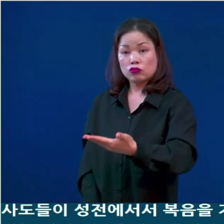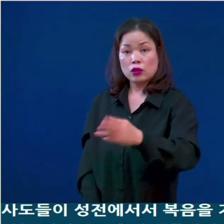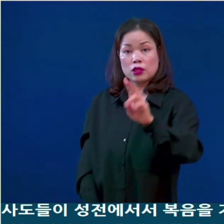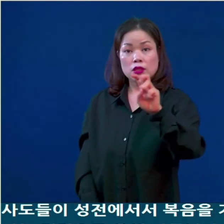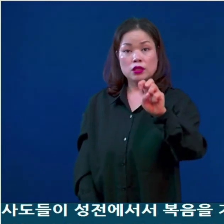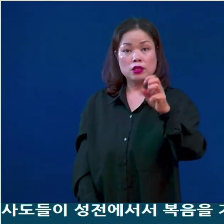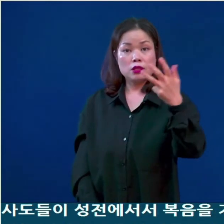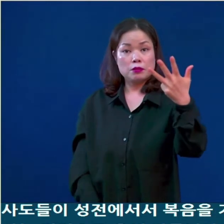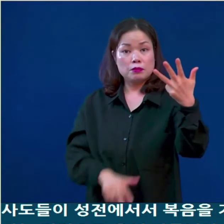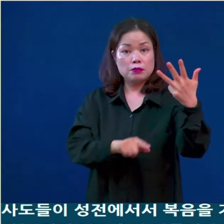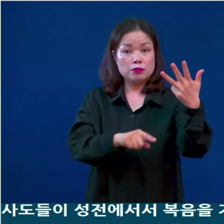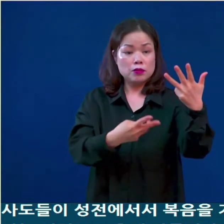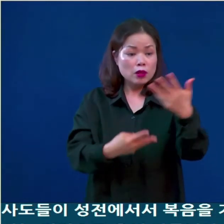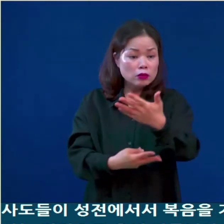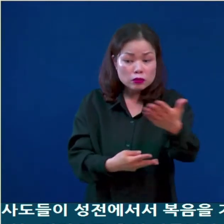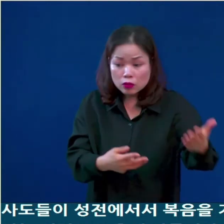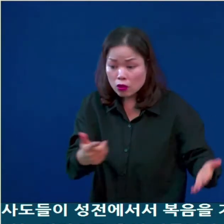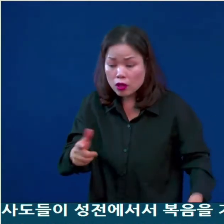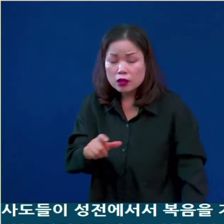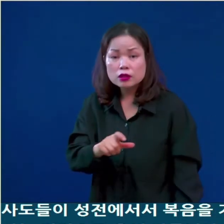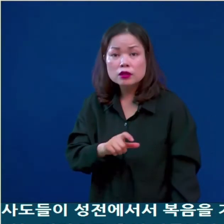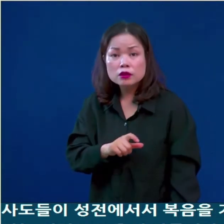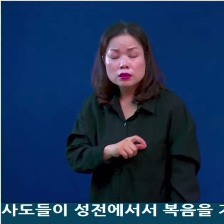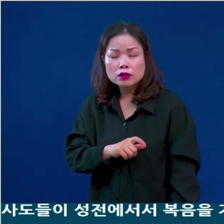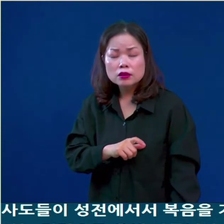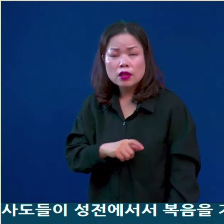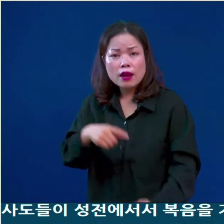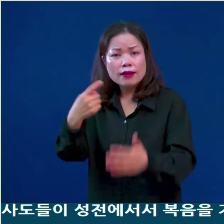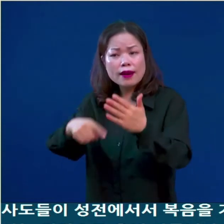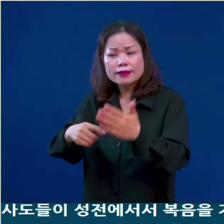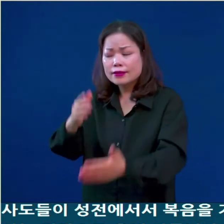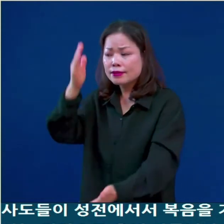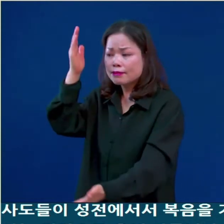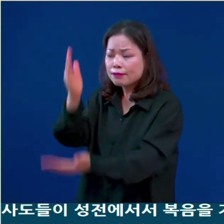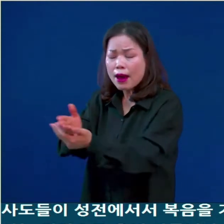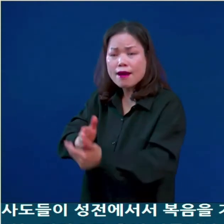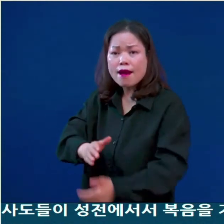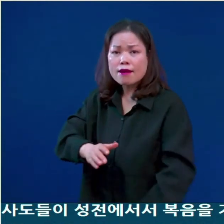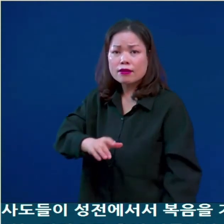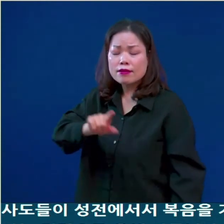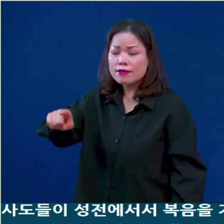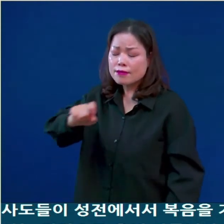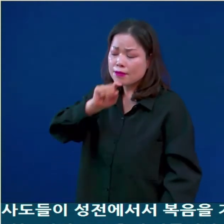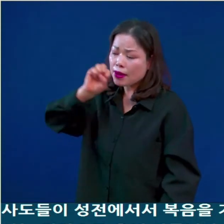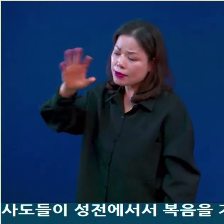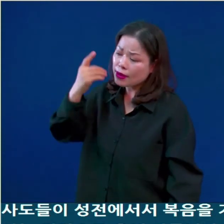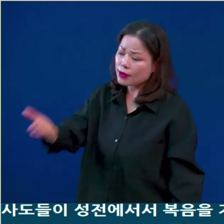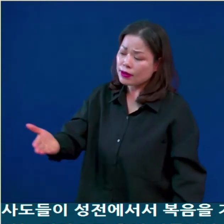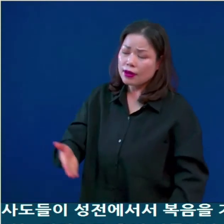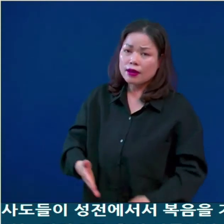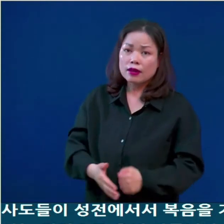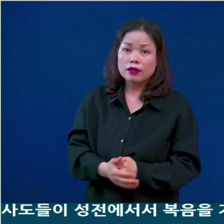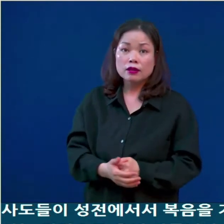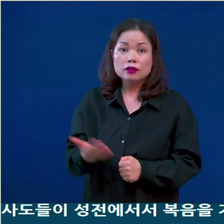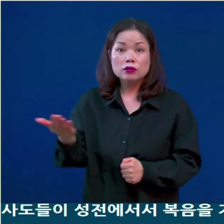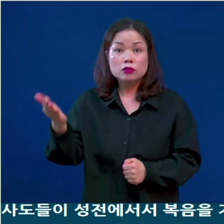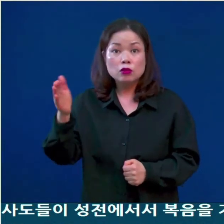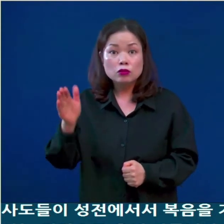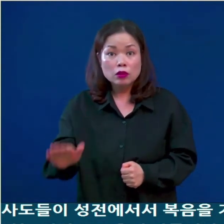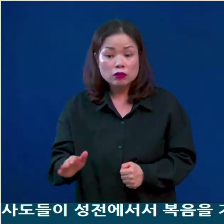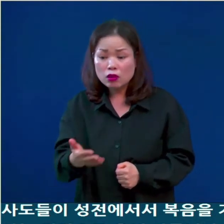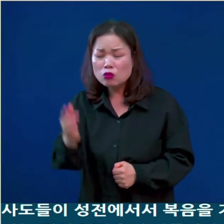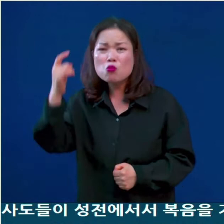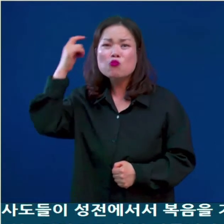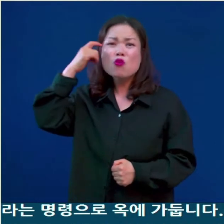28절을 보시면 우리가 너희의 이름으로 가르치지 말라고 단단히 주의를 주지 않았느냐? 그런데